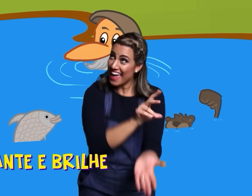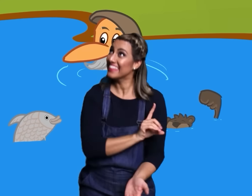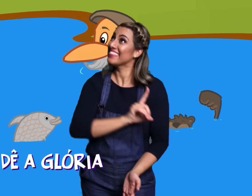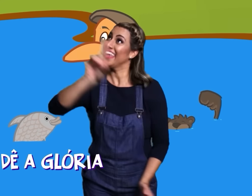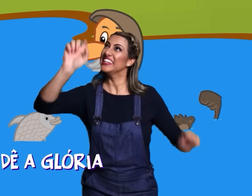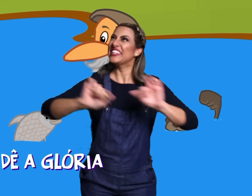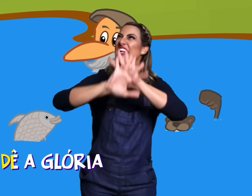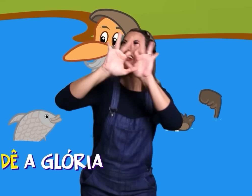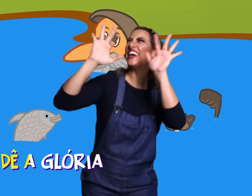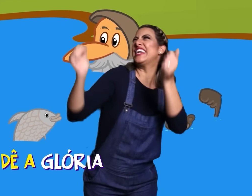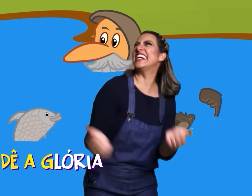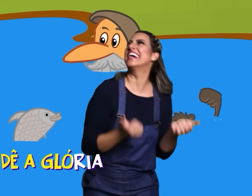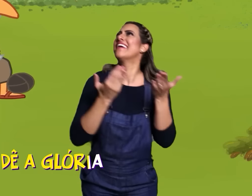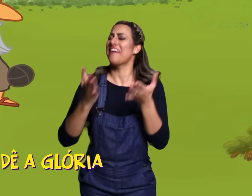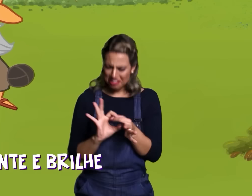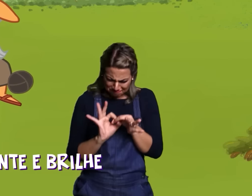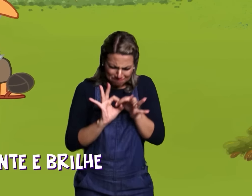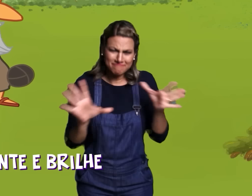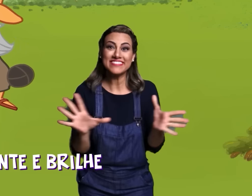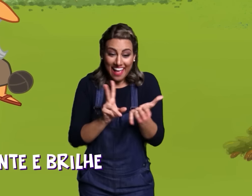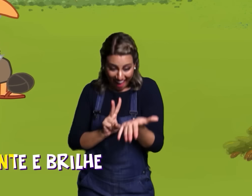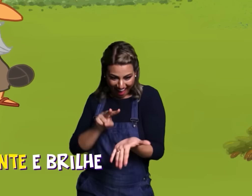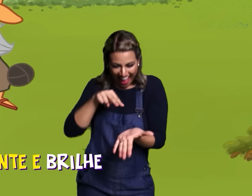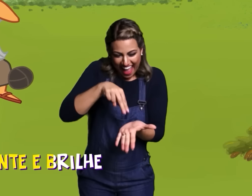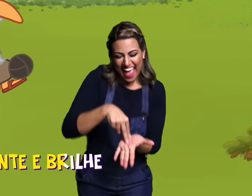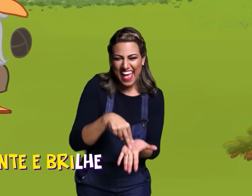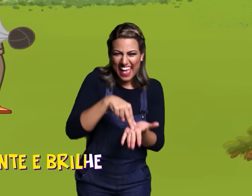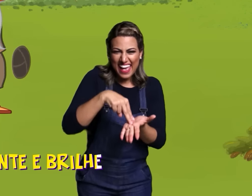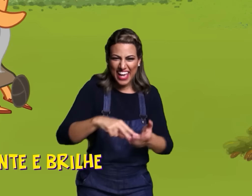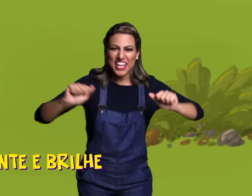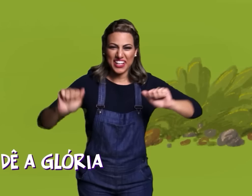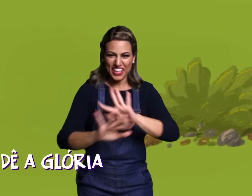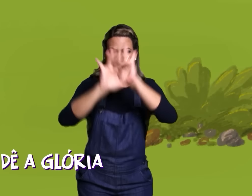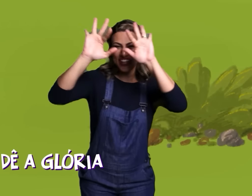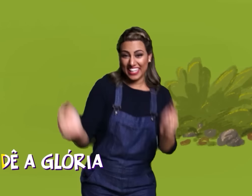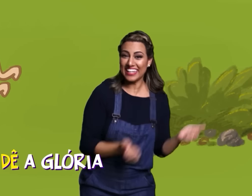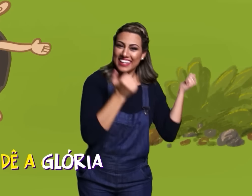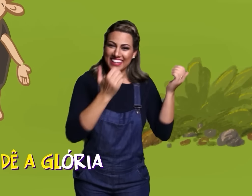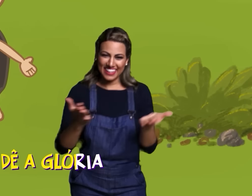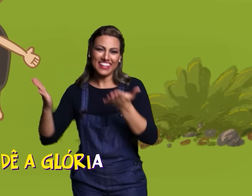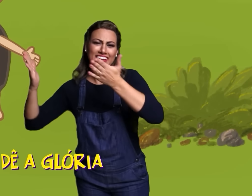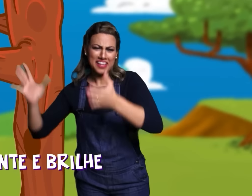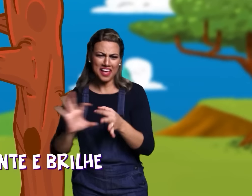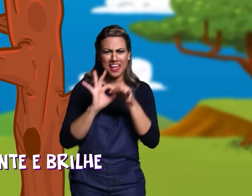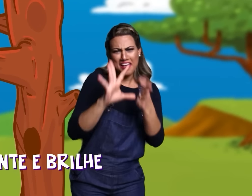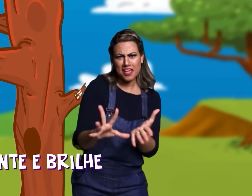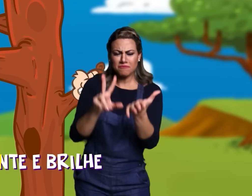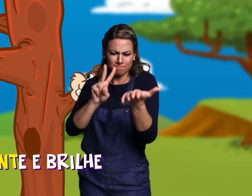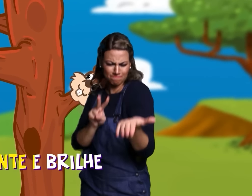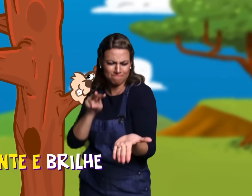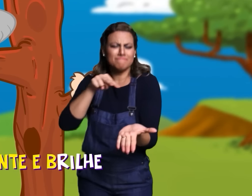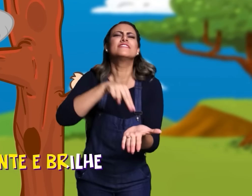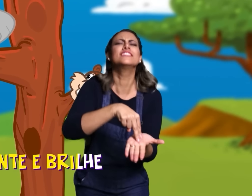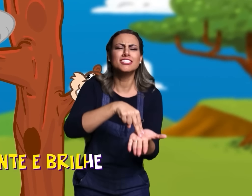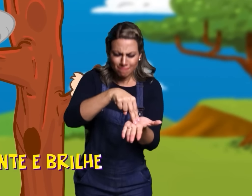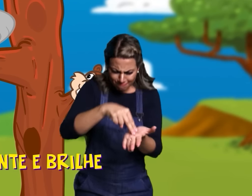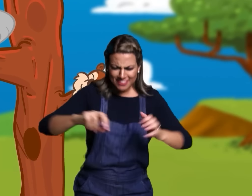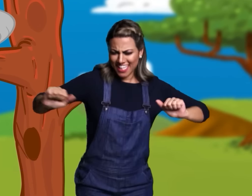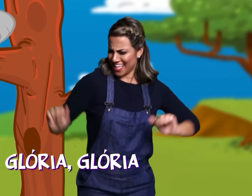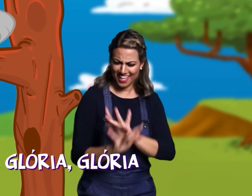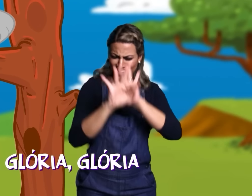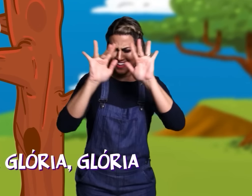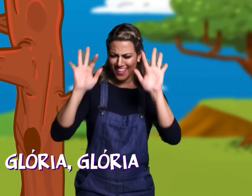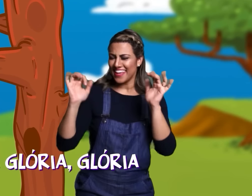brilhe, que a Deus dê a glória. Vá, levante e brilhe, que a Deus dê a glória. Vá, levante e